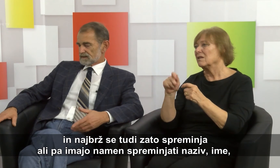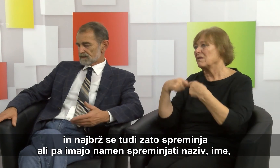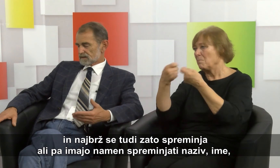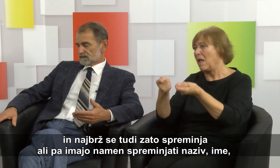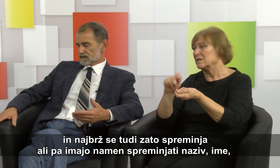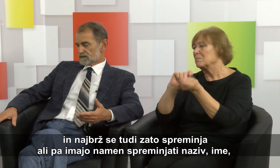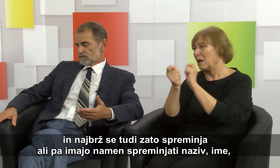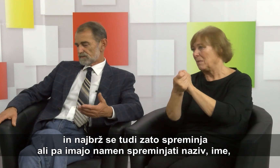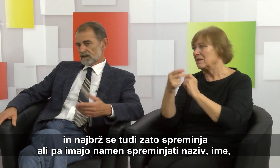spreminjati naziv, ime.